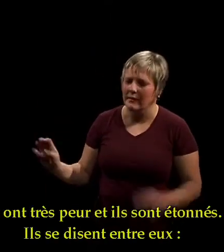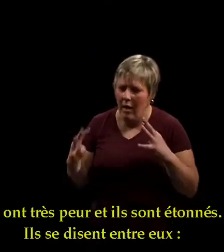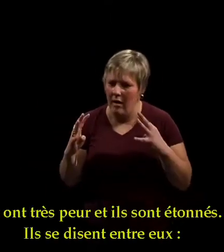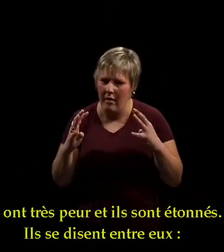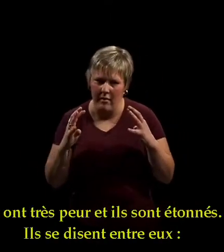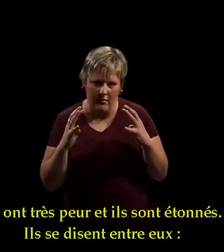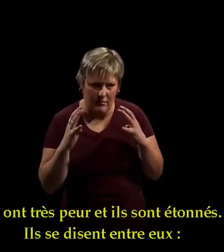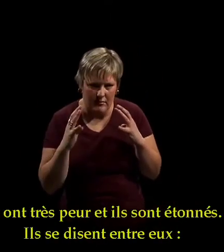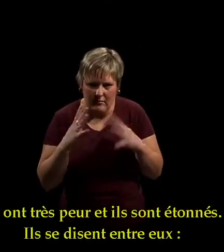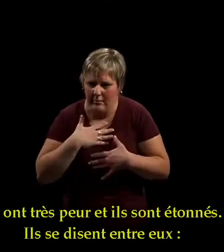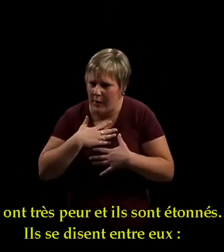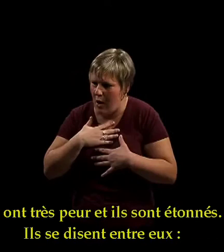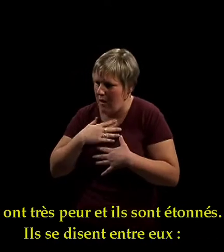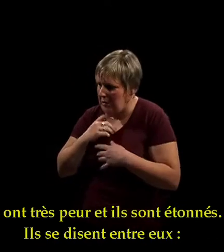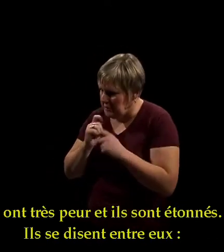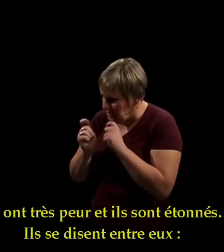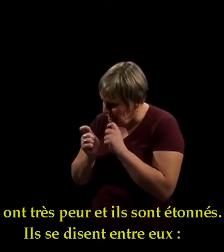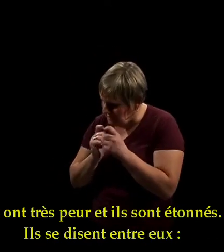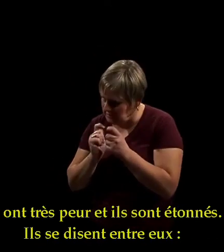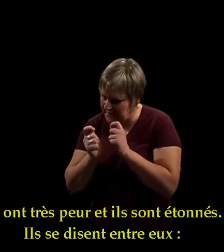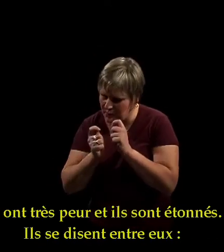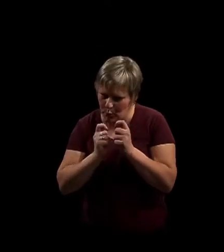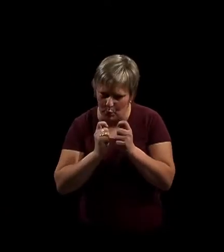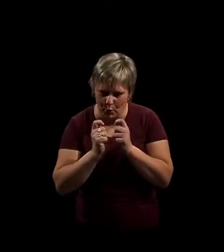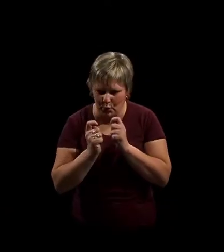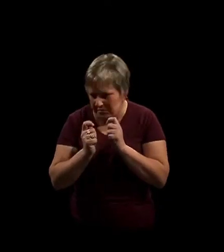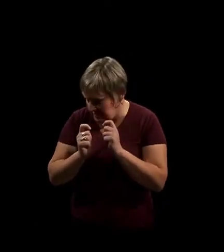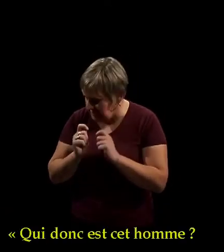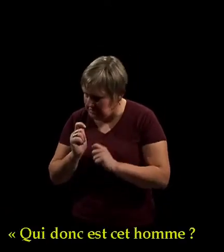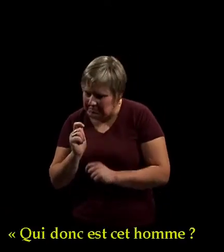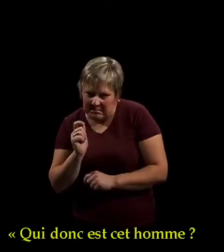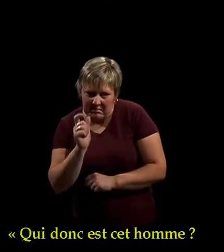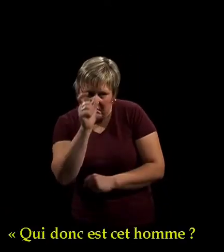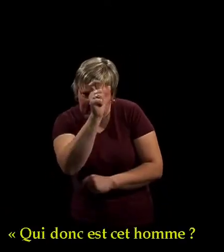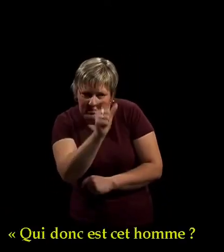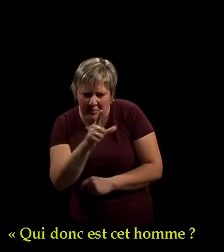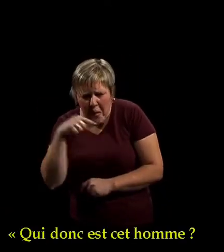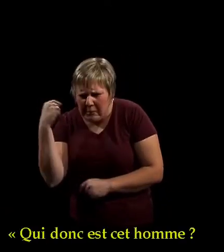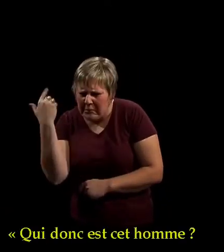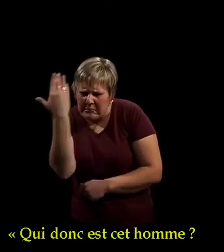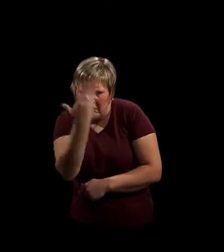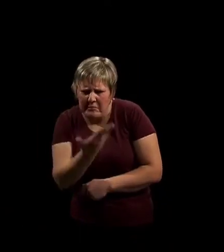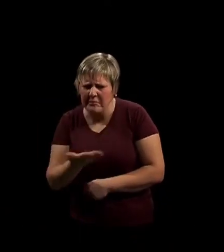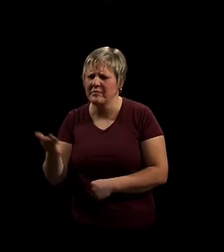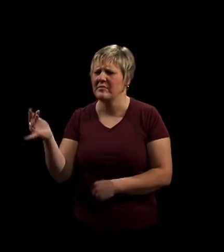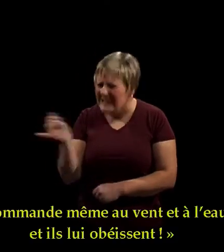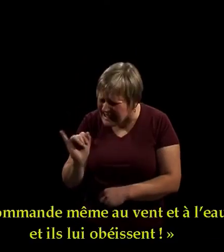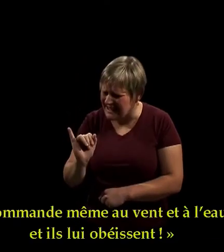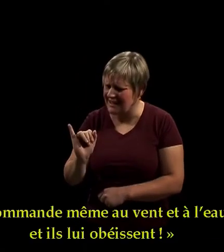Ils ont très peur et ils sont étonnés. Ils se disent entre eux, « Qui donc est cet homme ?» Il